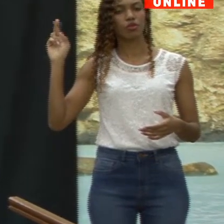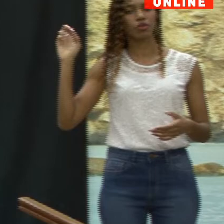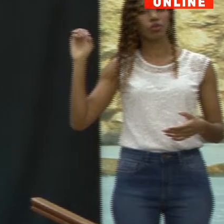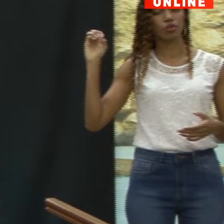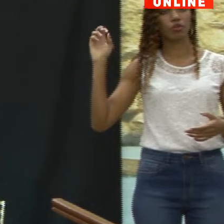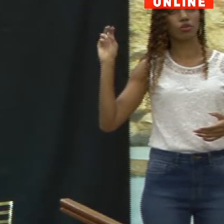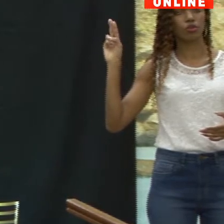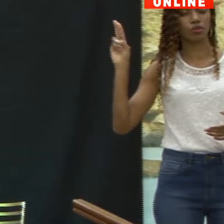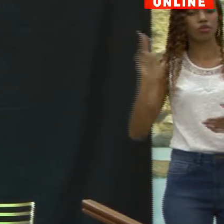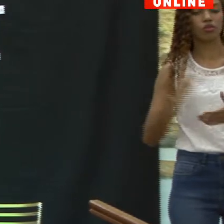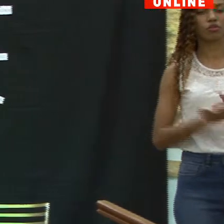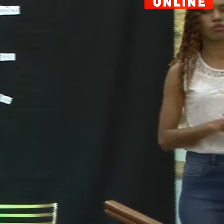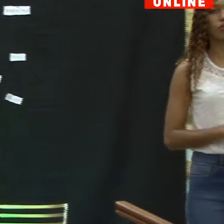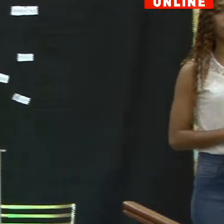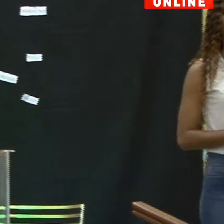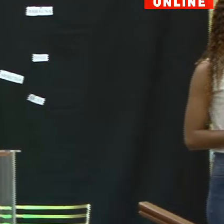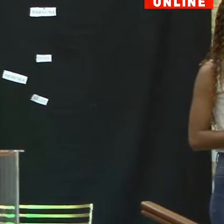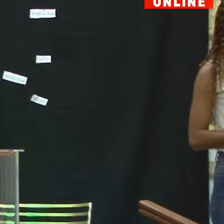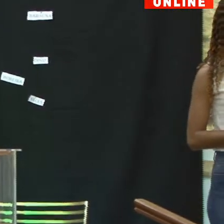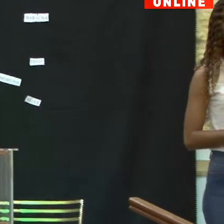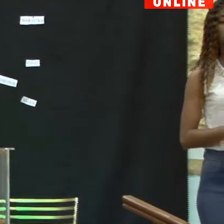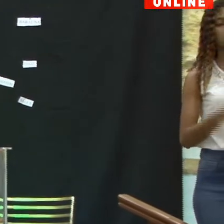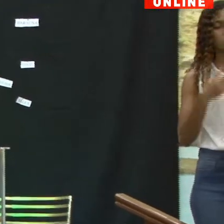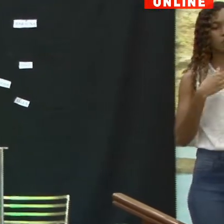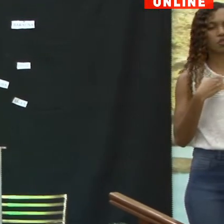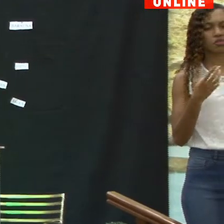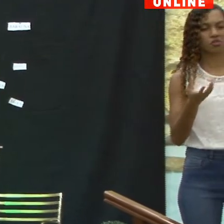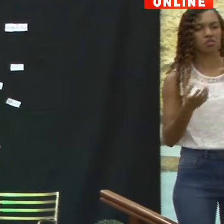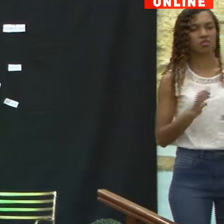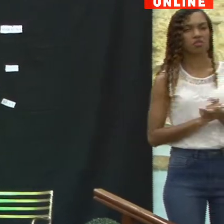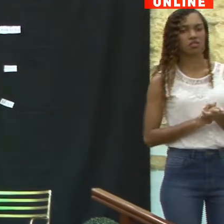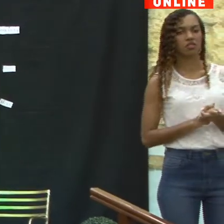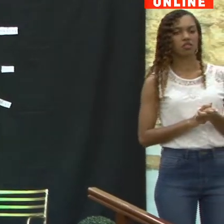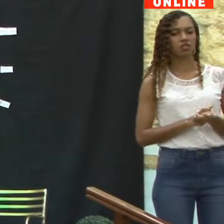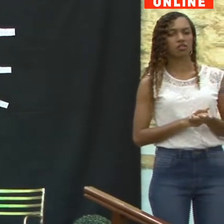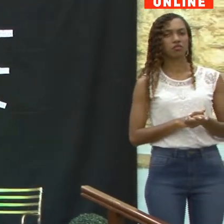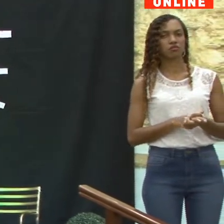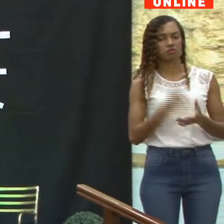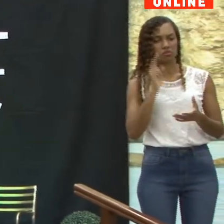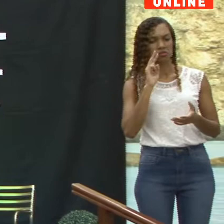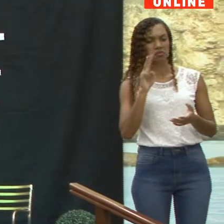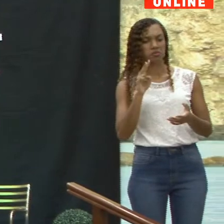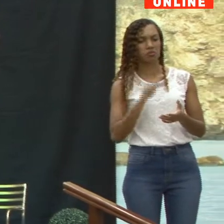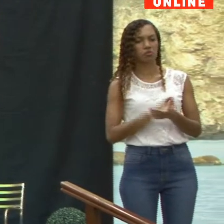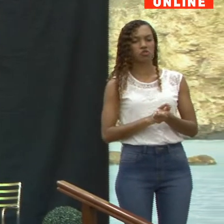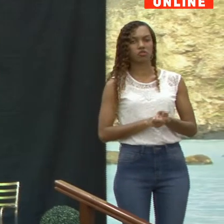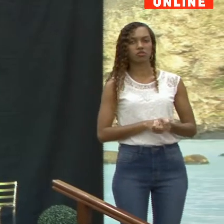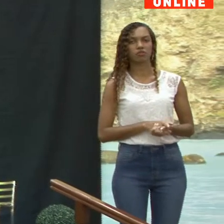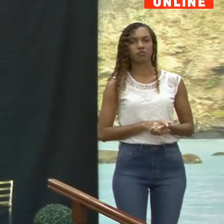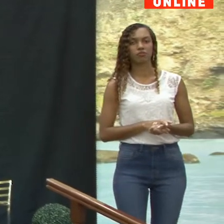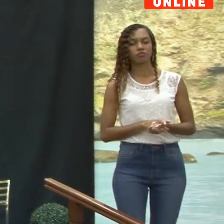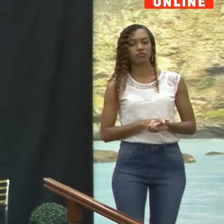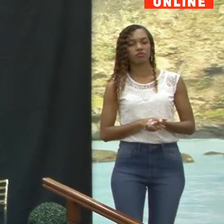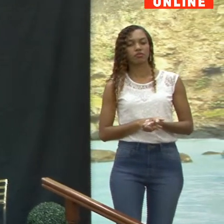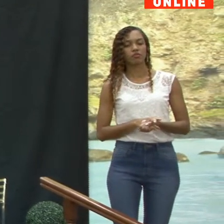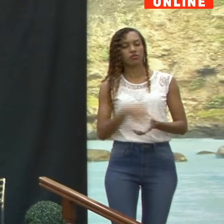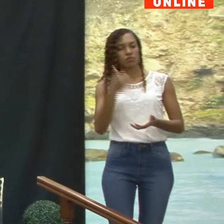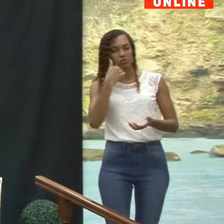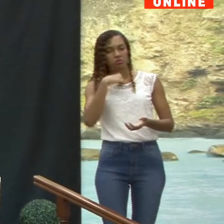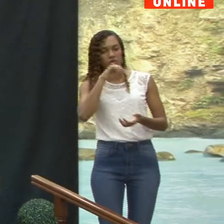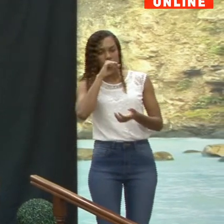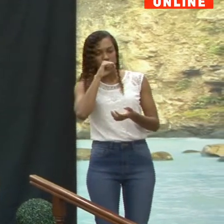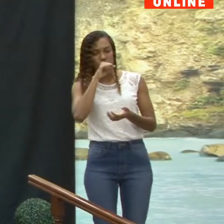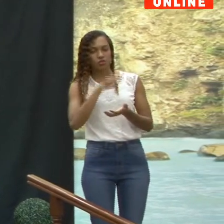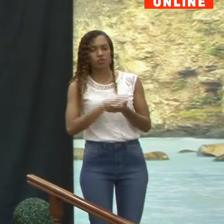Eu até gostaria de ilustrar com algo que eu li há poucos dias. Uma senhora muito